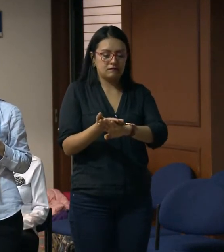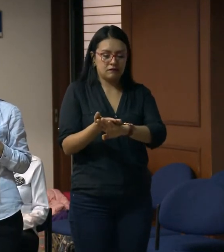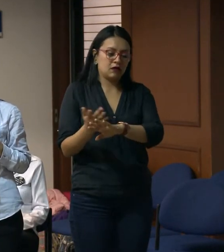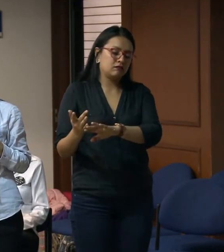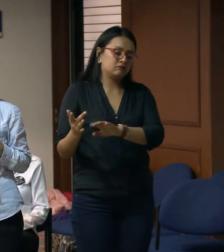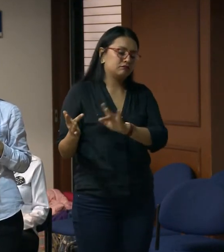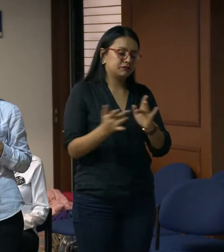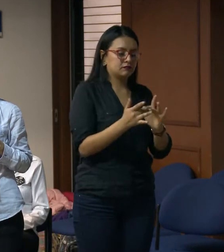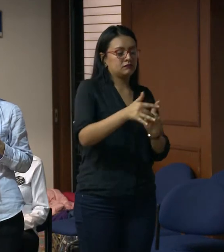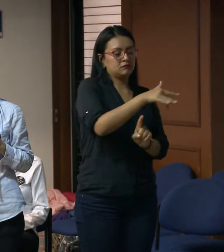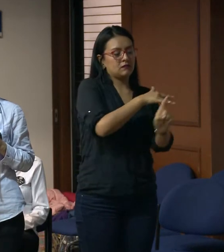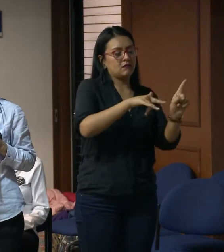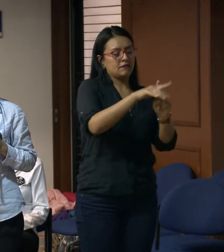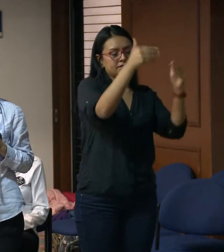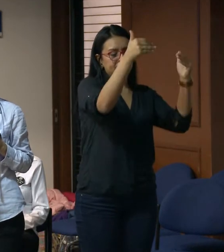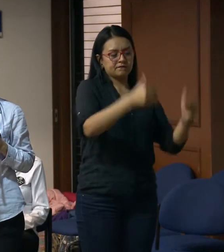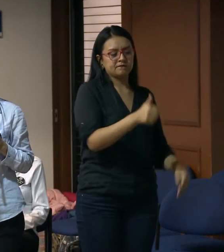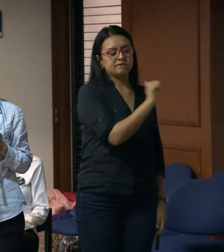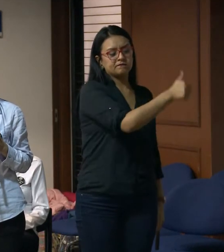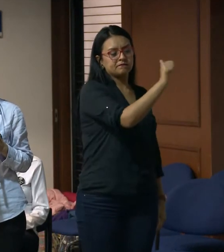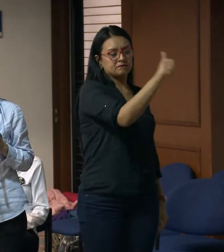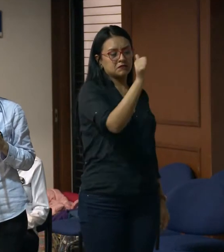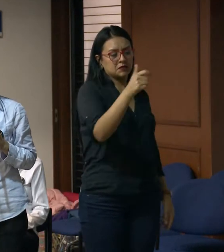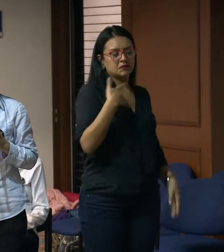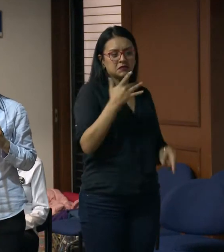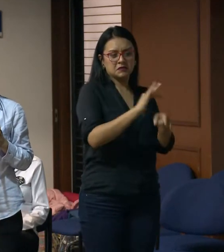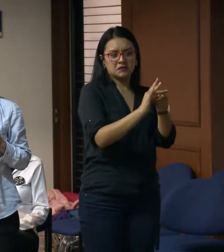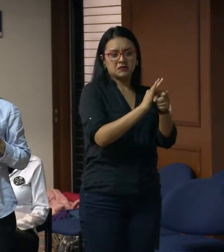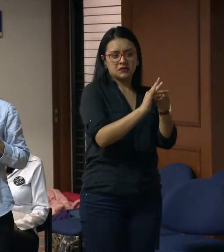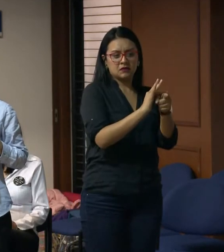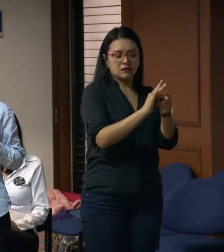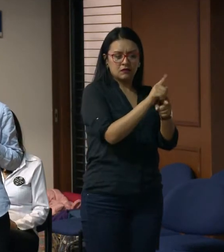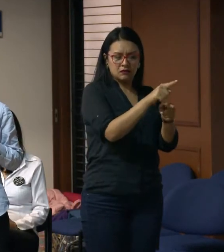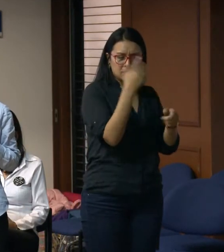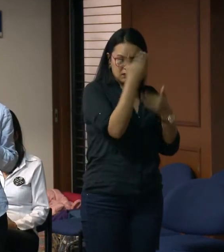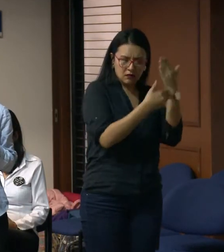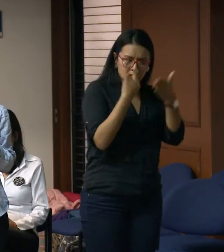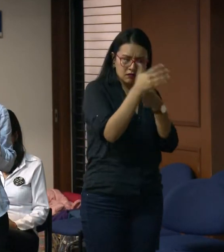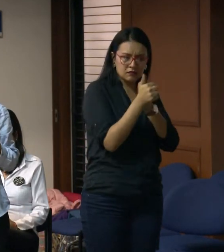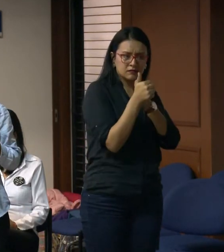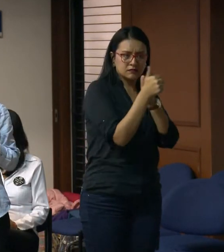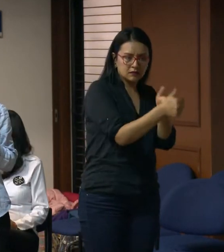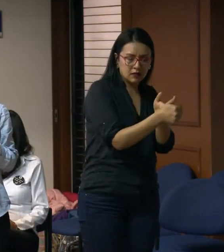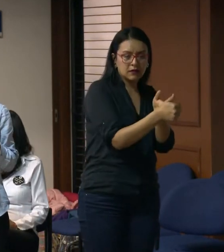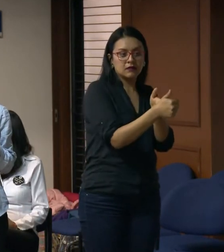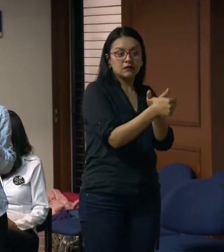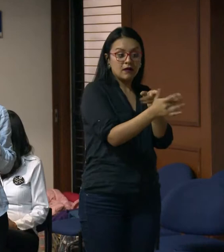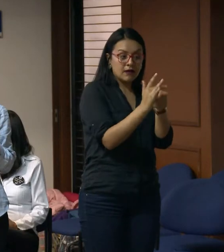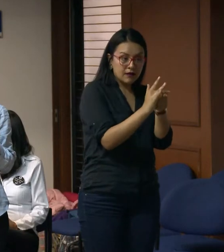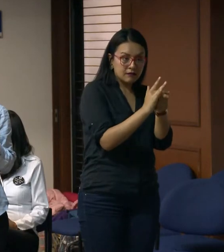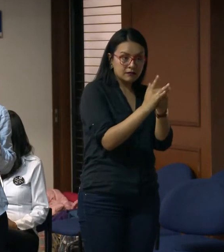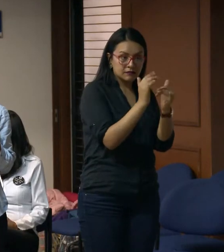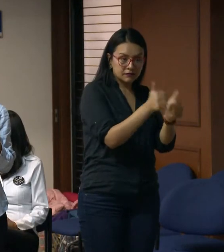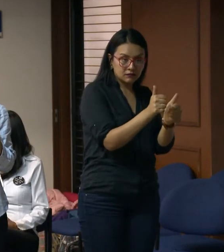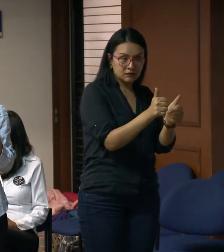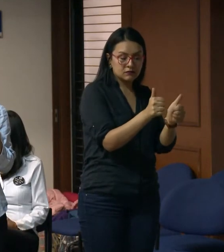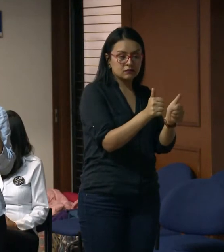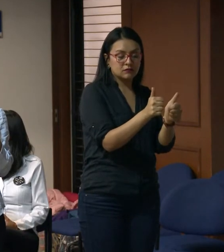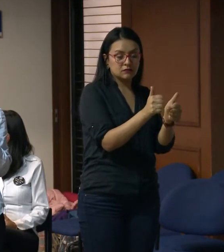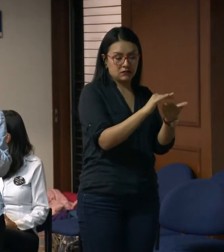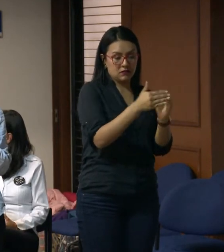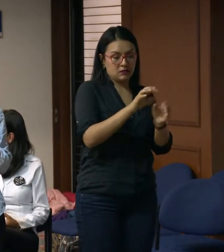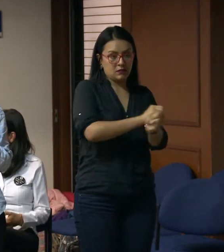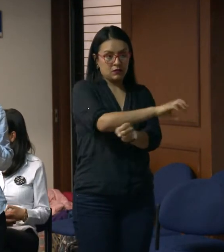la población con discapacidad, ellos debían de implementar, llevar a cabo esas orientaciones, que aplicarlas